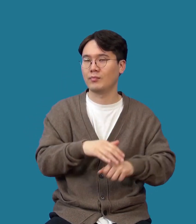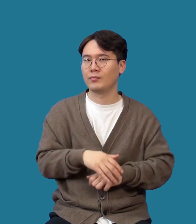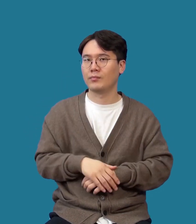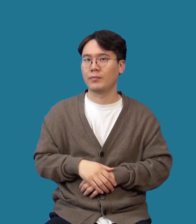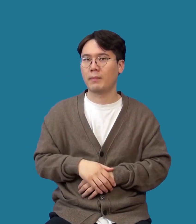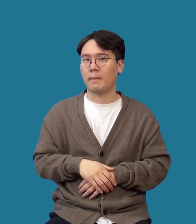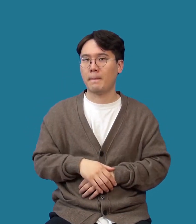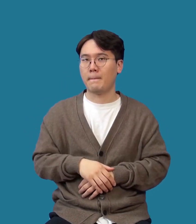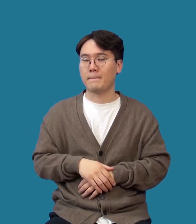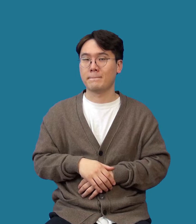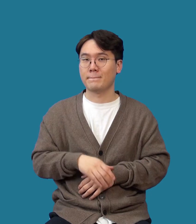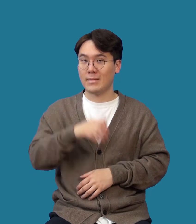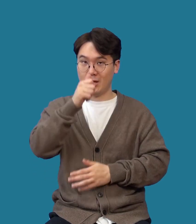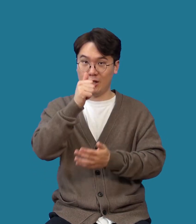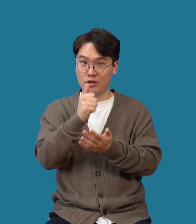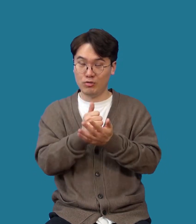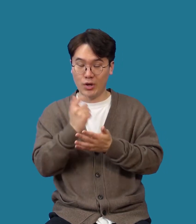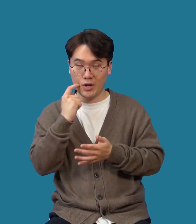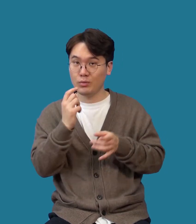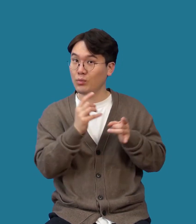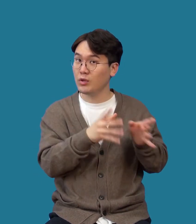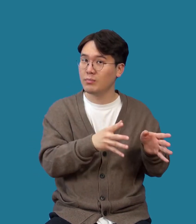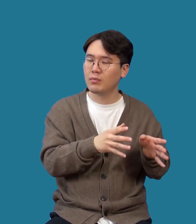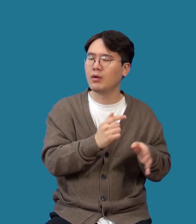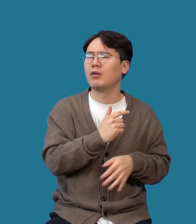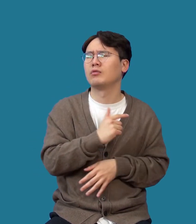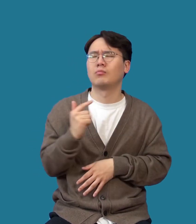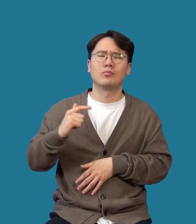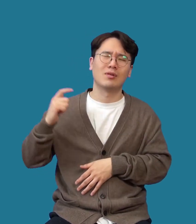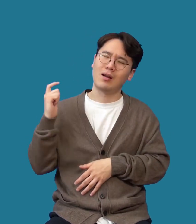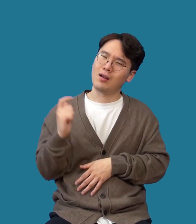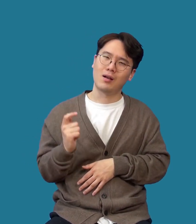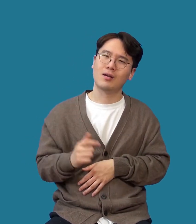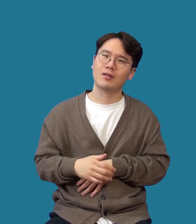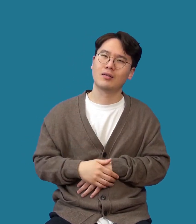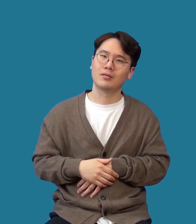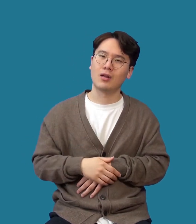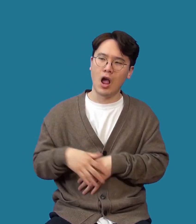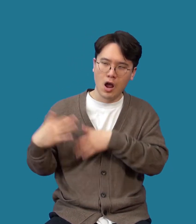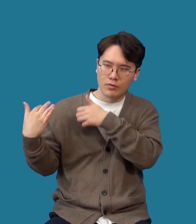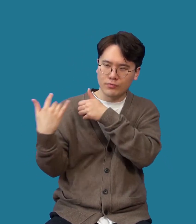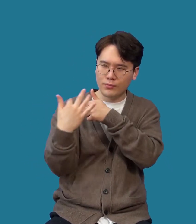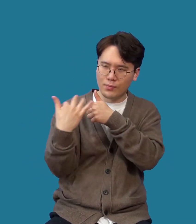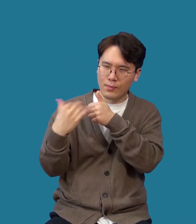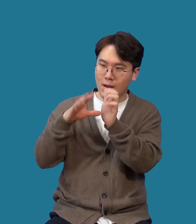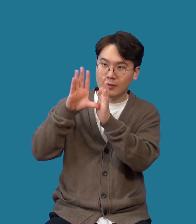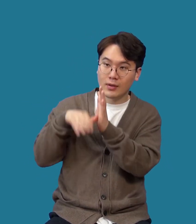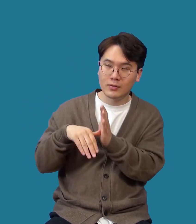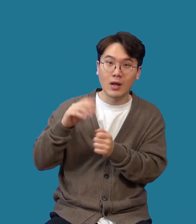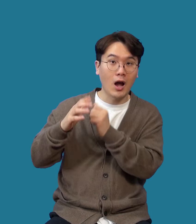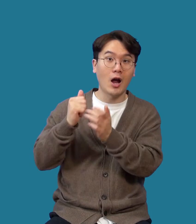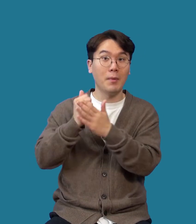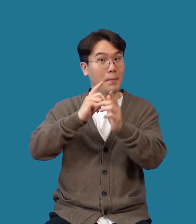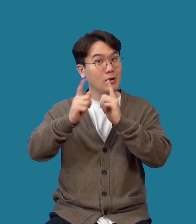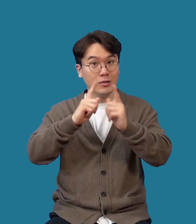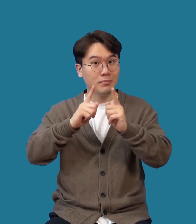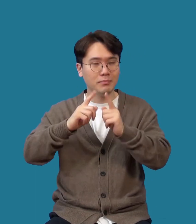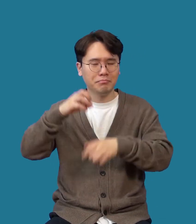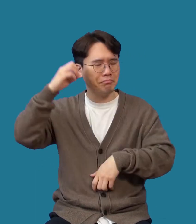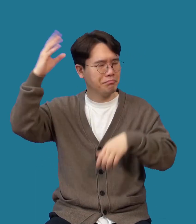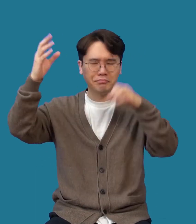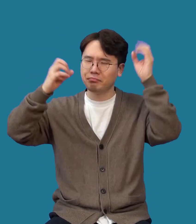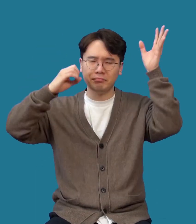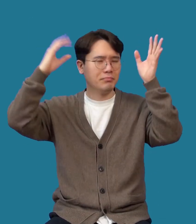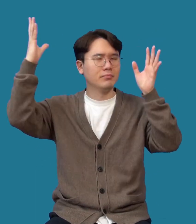죄의 속임은 얼마나 강렬하든지 그 속일 때는 하나님의 말씀이 하나도 생각나지가 않습니다.